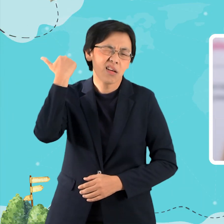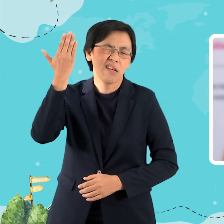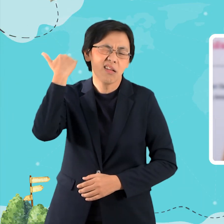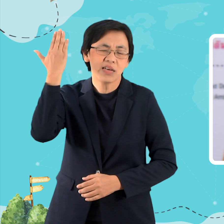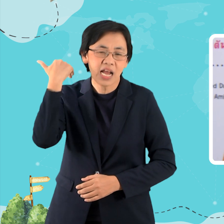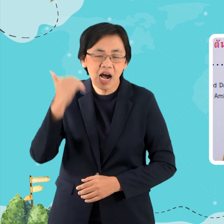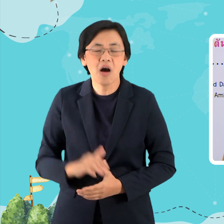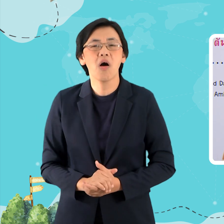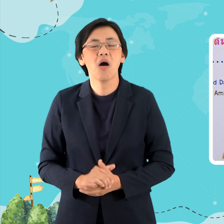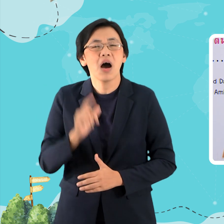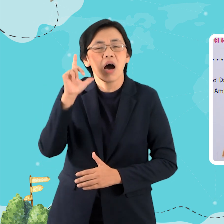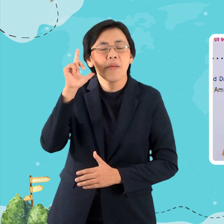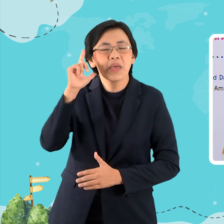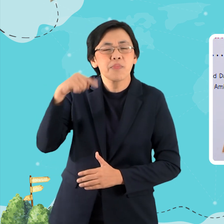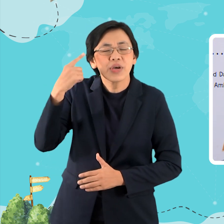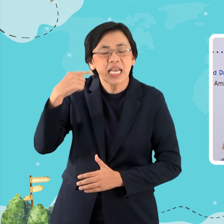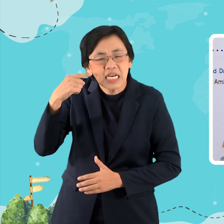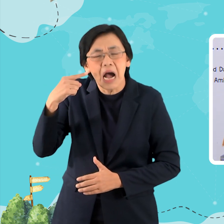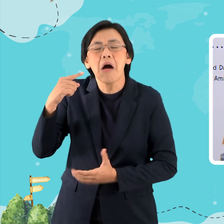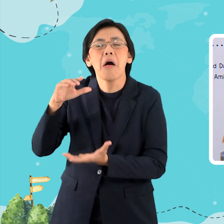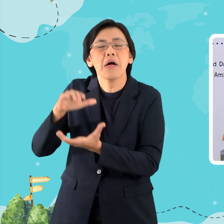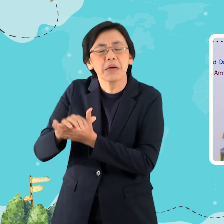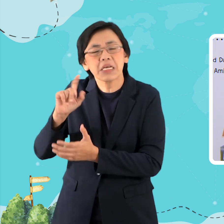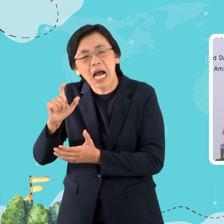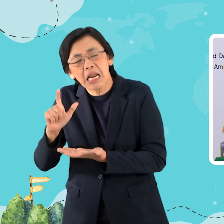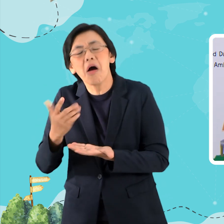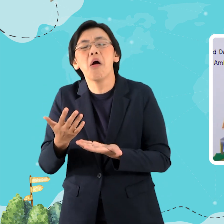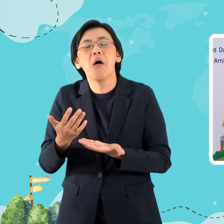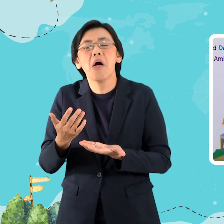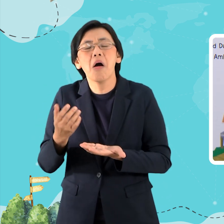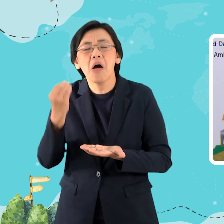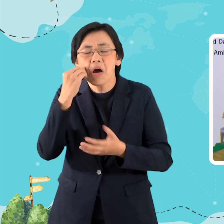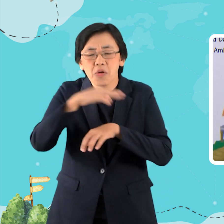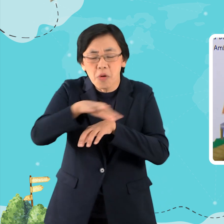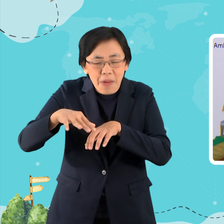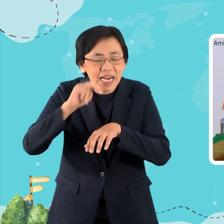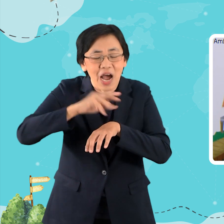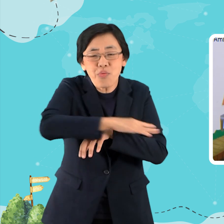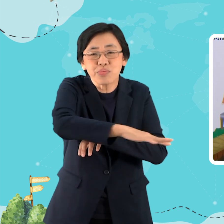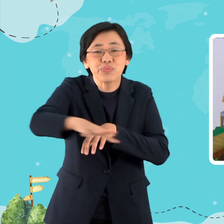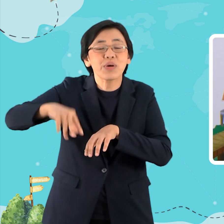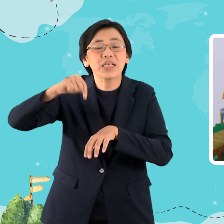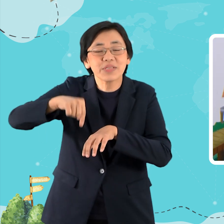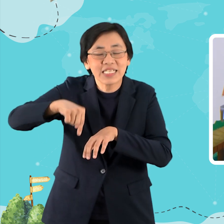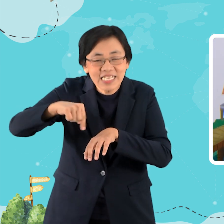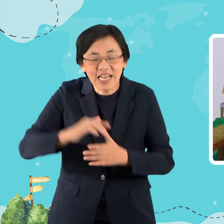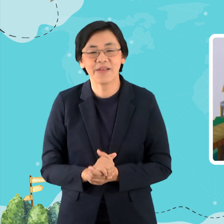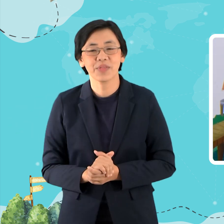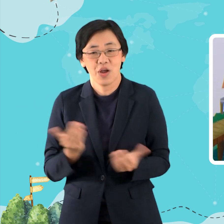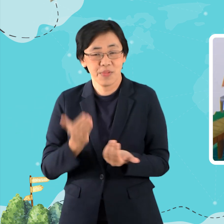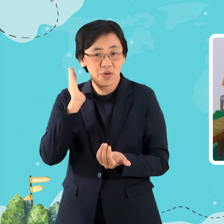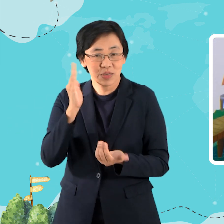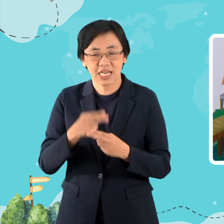นานมาแล้วมีแม่ม่ายคนหนึ่งชื่อดังอัมบลอาศัยอยู่ในหมู่บ้านกลางน้ำกำปงเอ